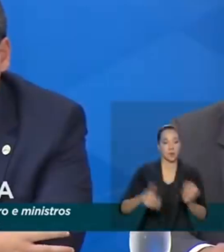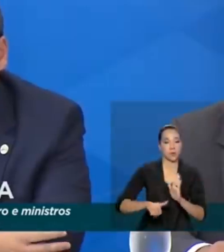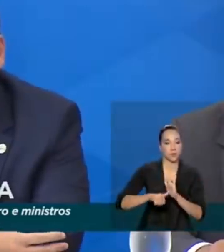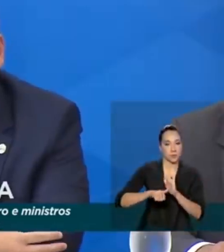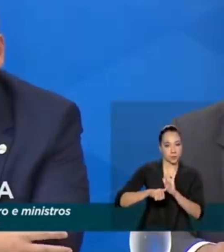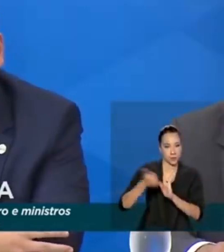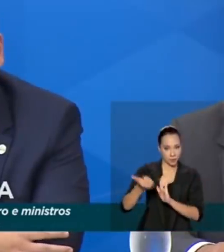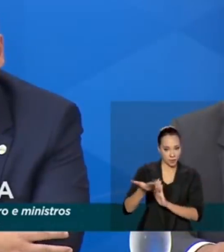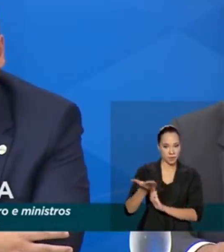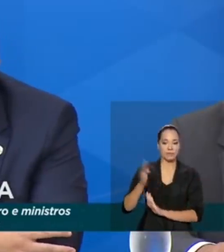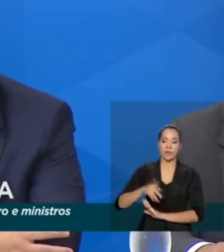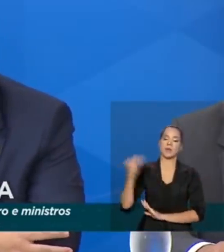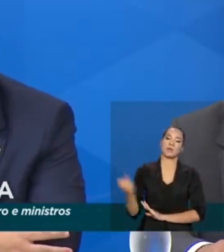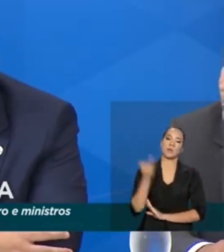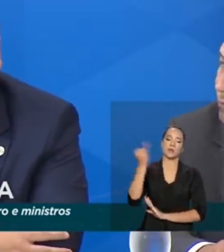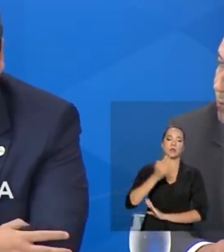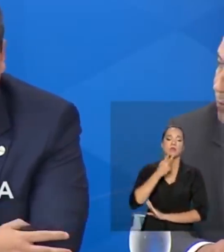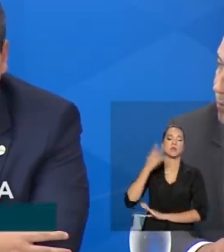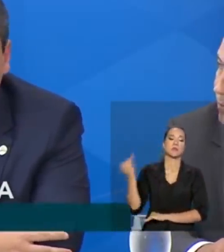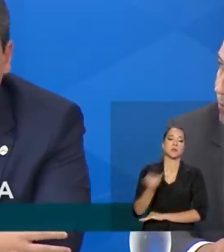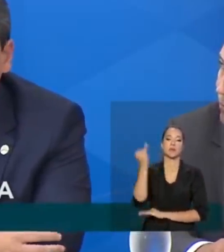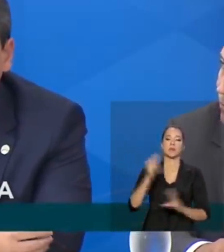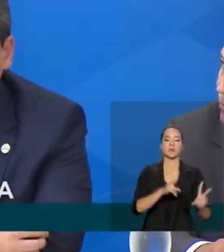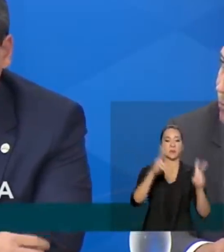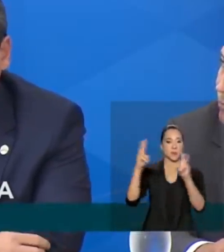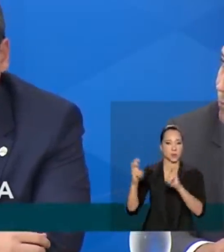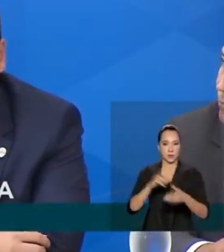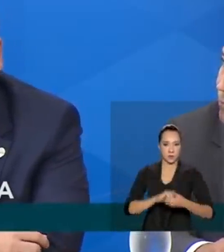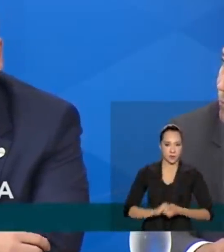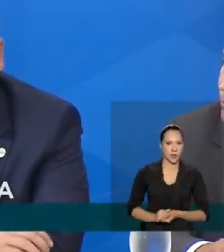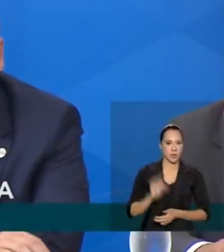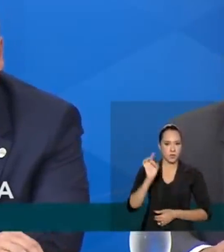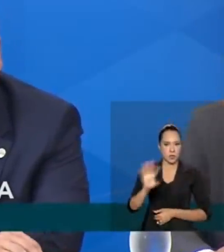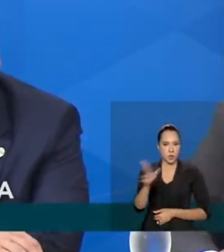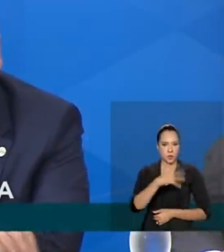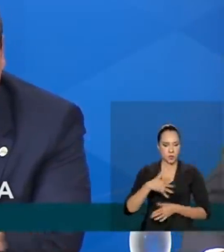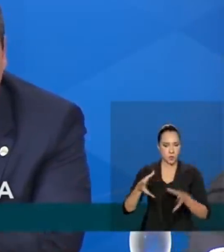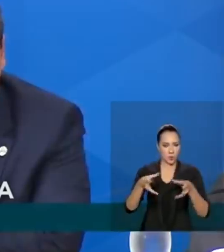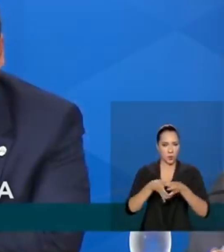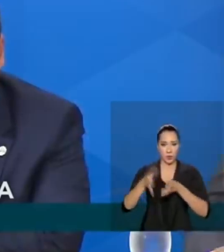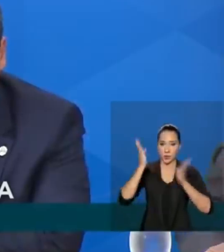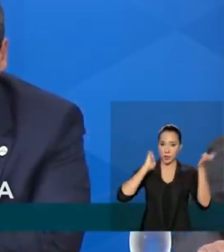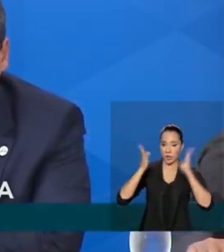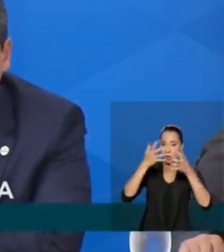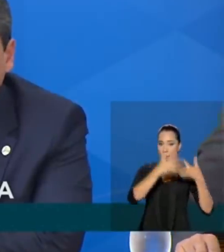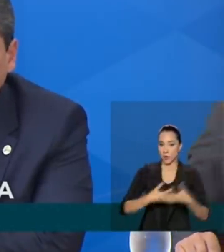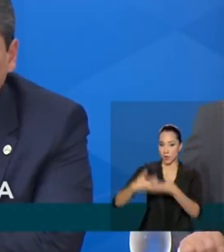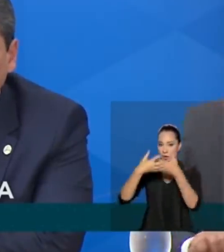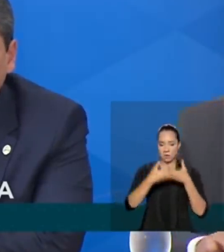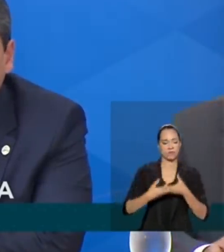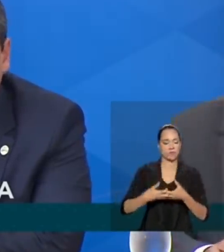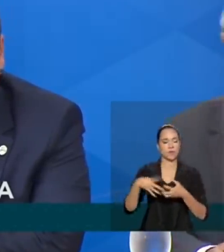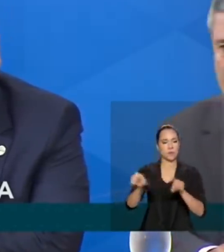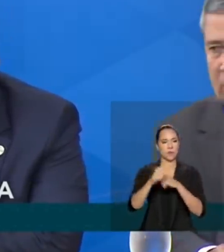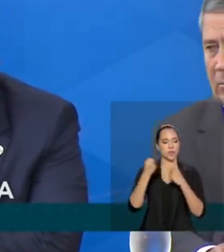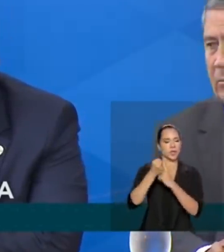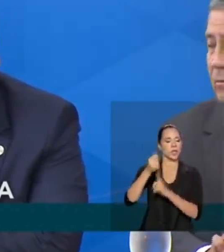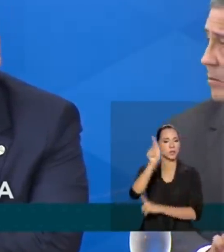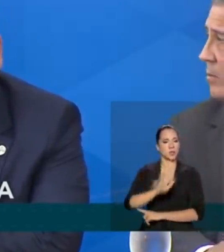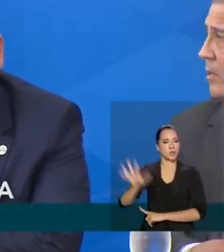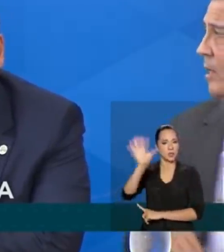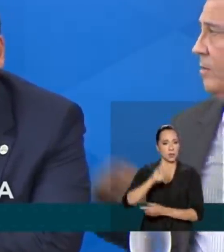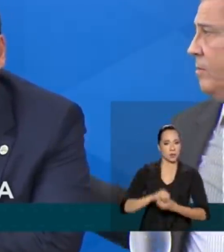Primeiramente, é importante destacar a relevância do tema, não só para os caminhoneiros, mas para a sociedade como um todo. A gente sabe